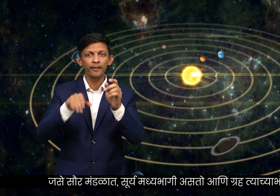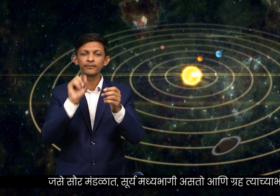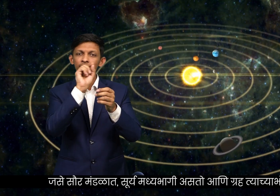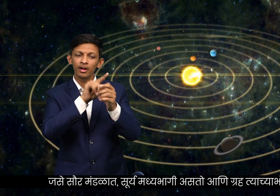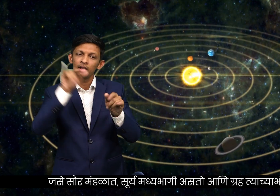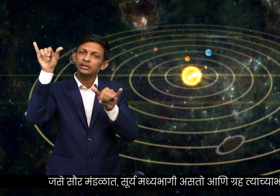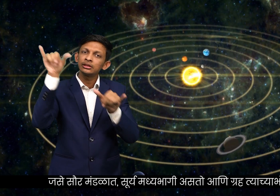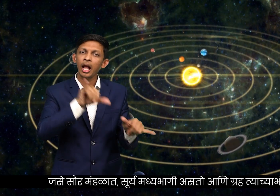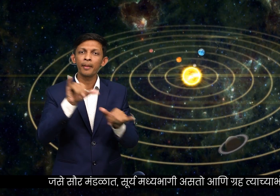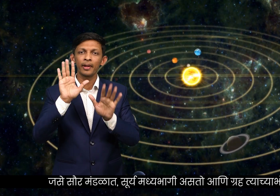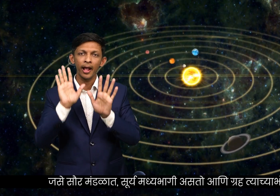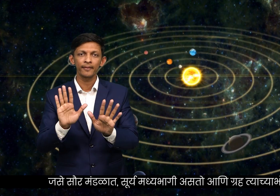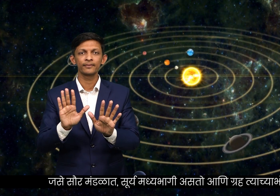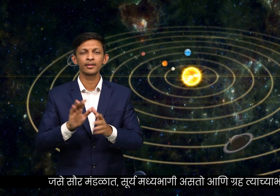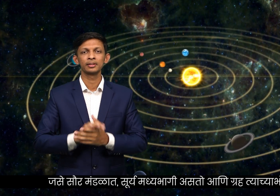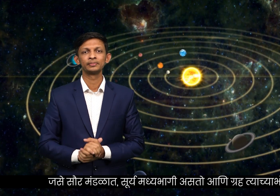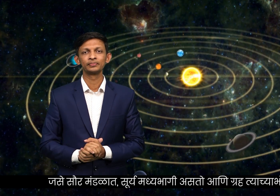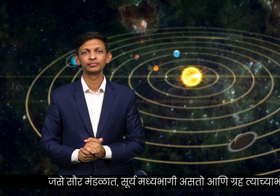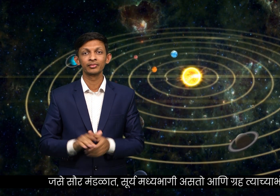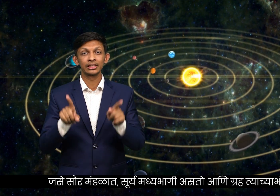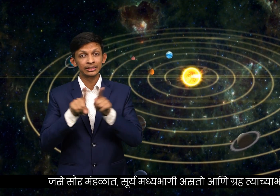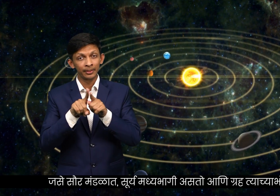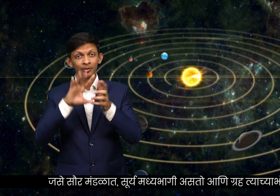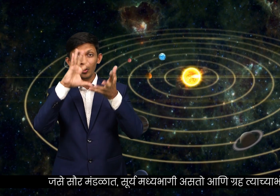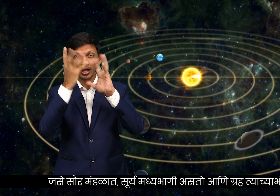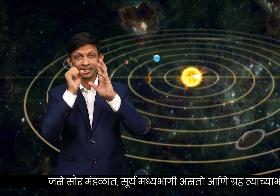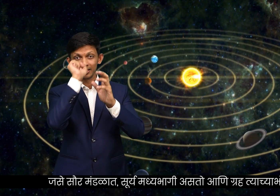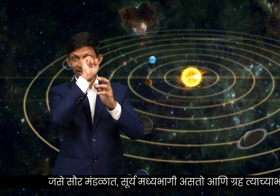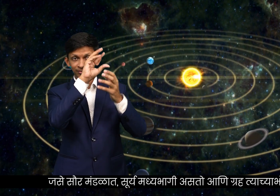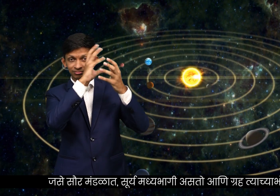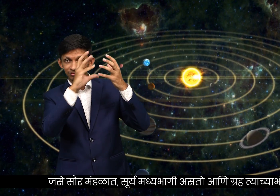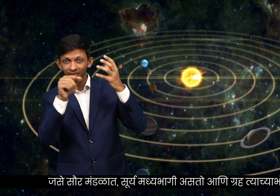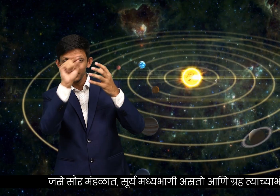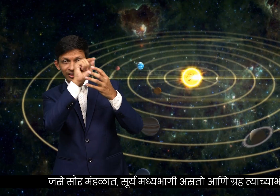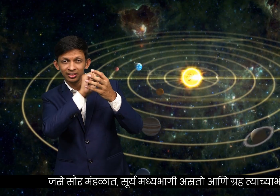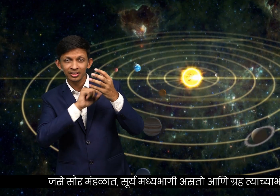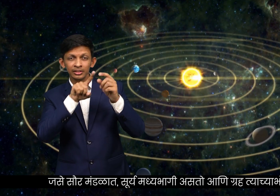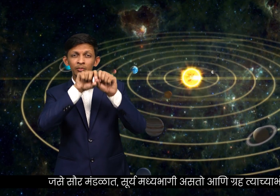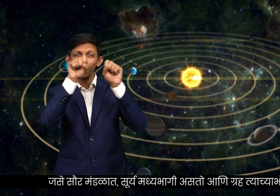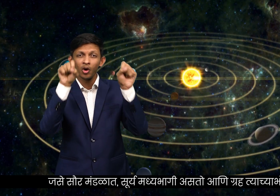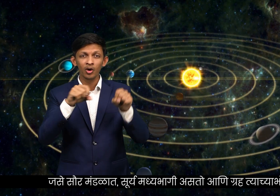जसे सौर मंडळात सूर्य मध्यभागी असतो आणि ग्रह त्याच्या भोवती फिरतात,